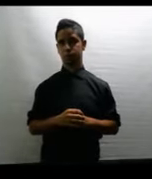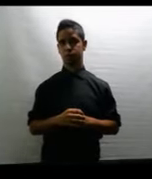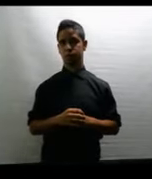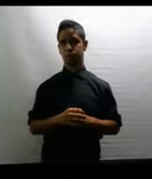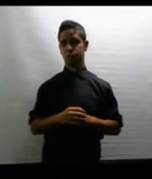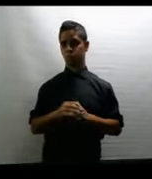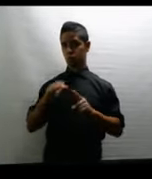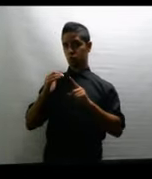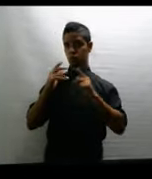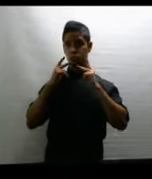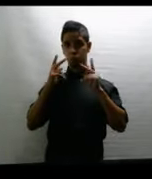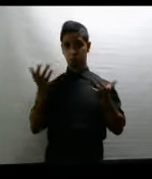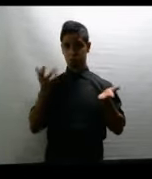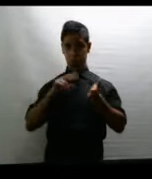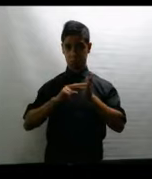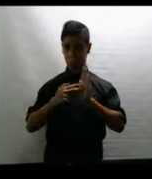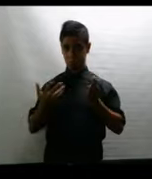Cultura popular es